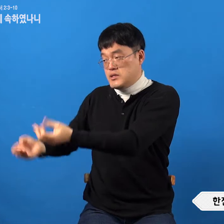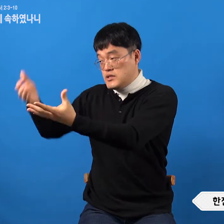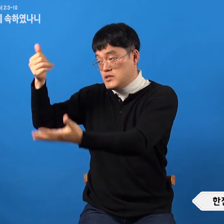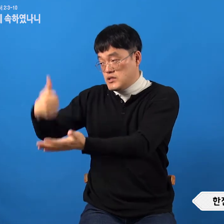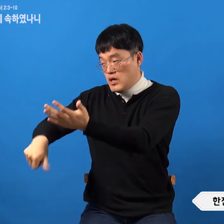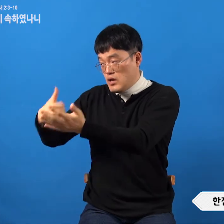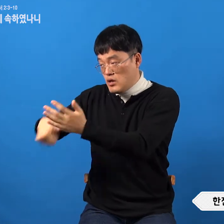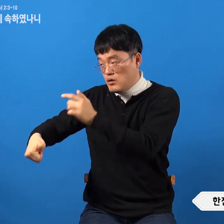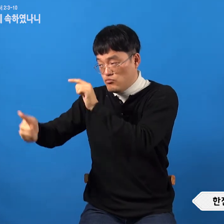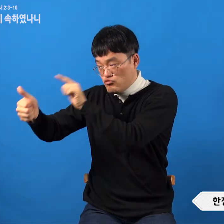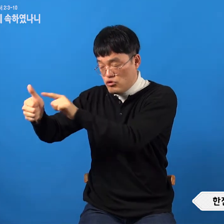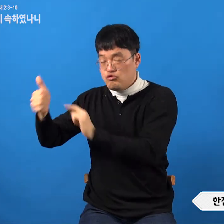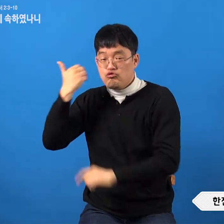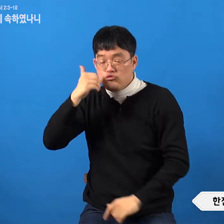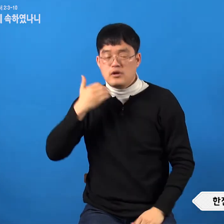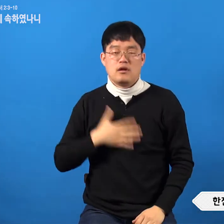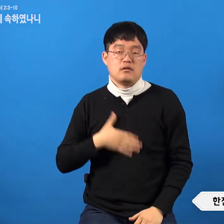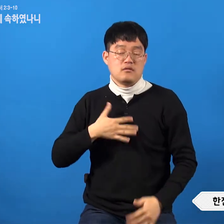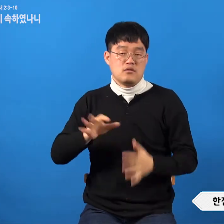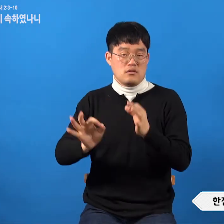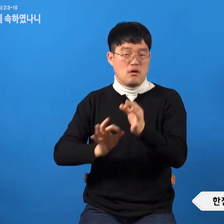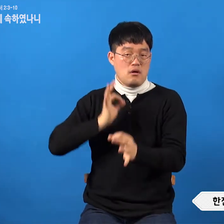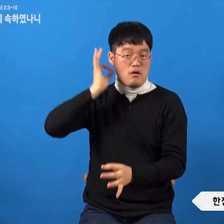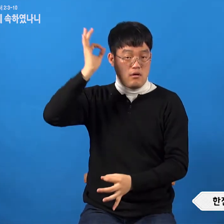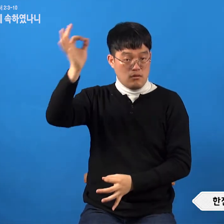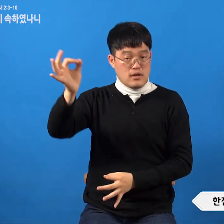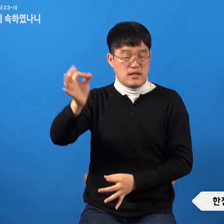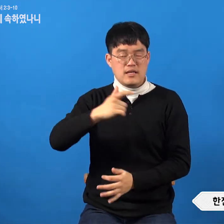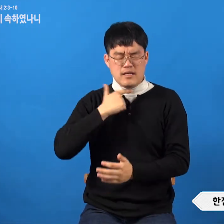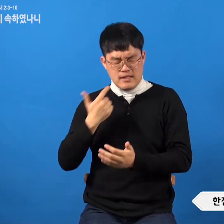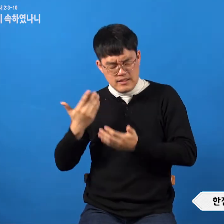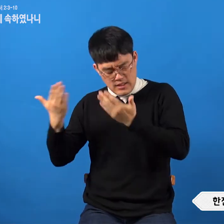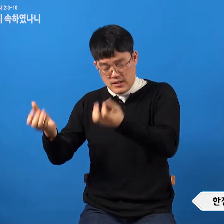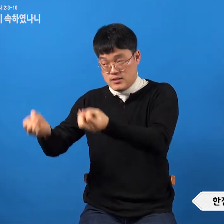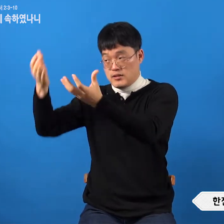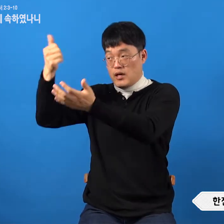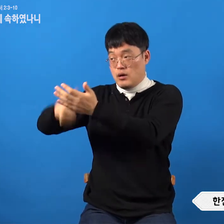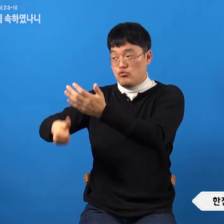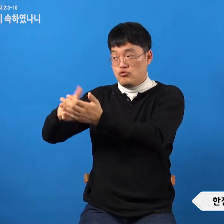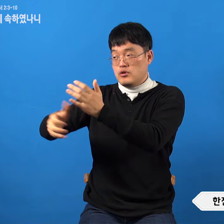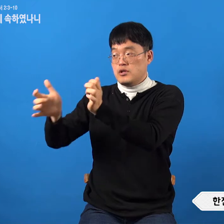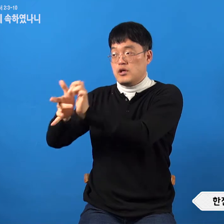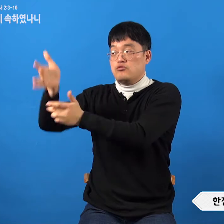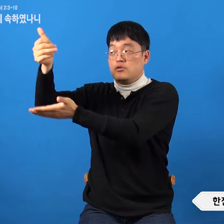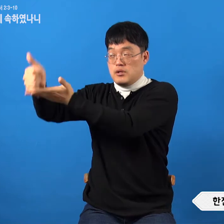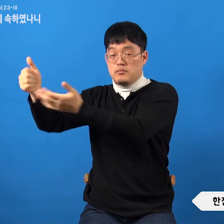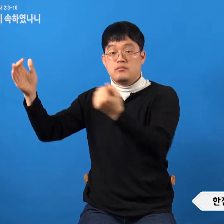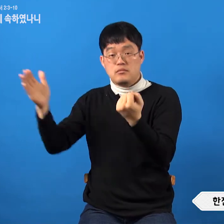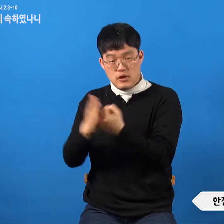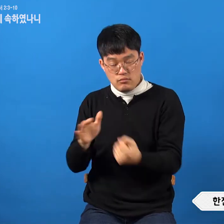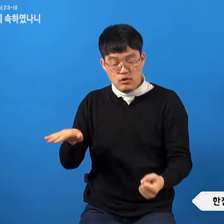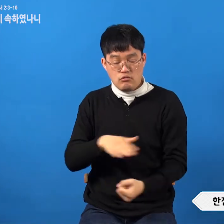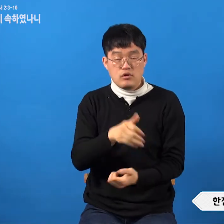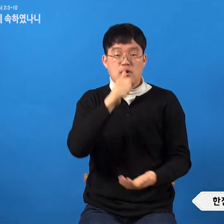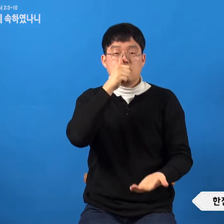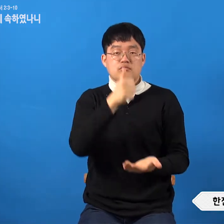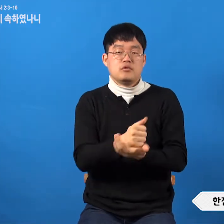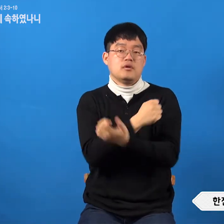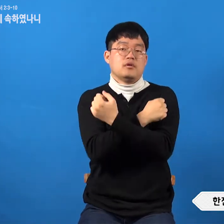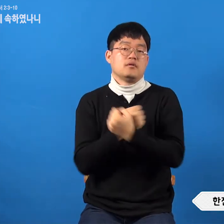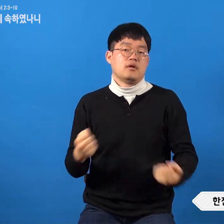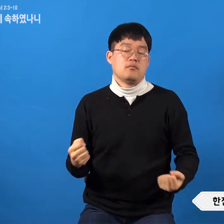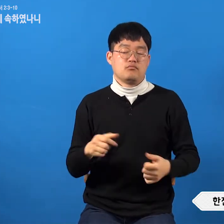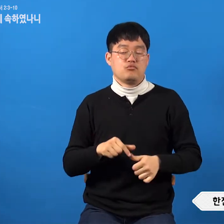영원한 희생 제물이 되신 예수님의 피로 말미암아 우리가 죄 사함을 받습니다. 구원을 받습니다.